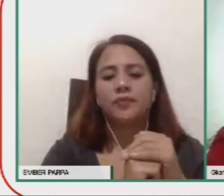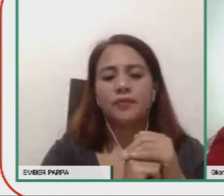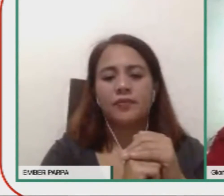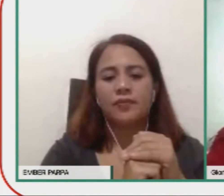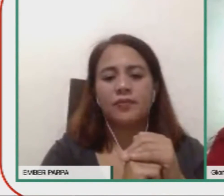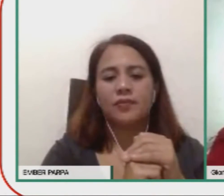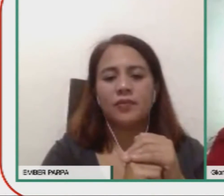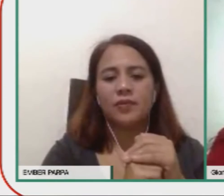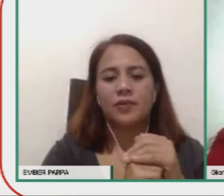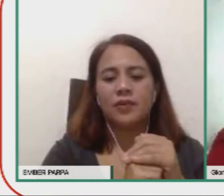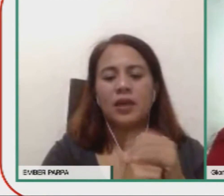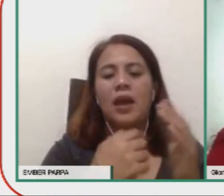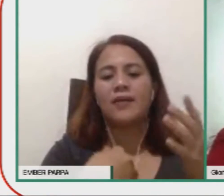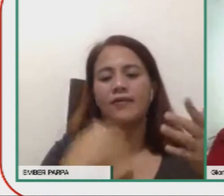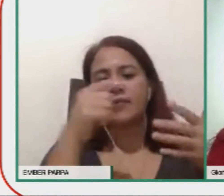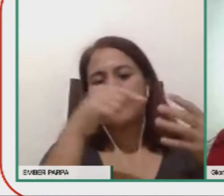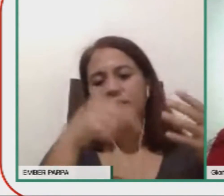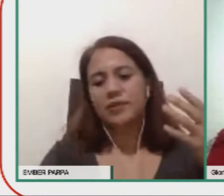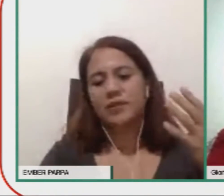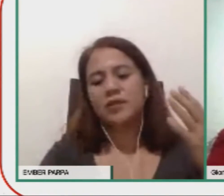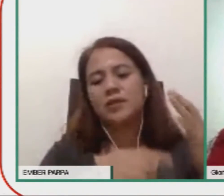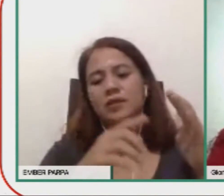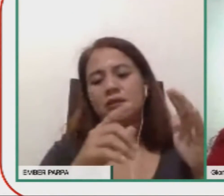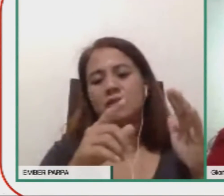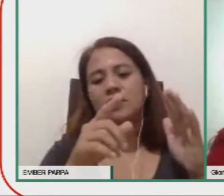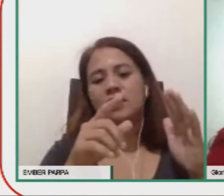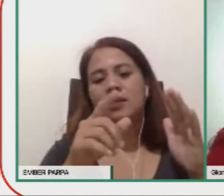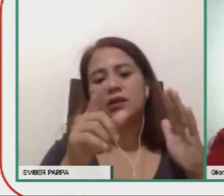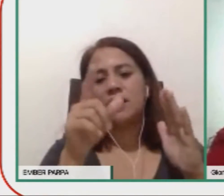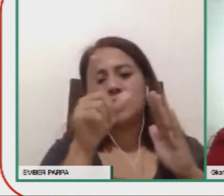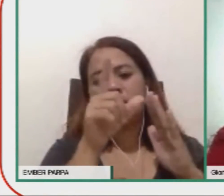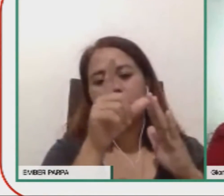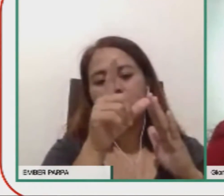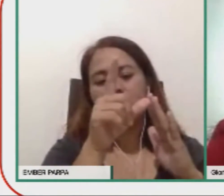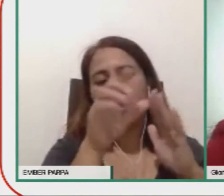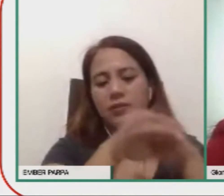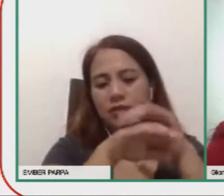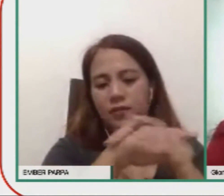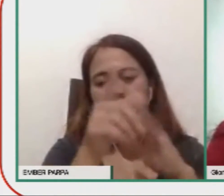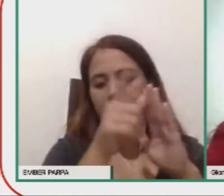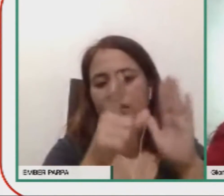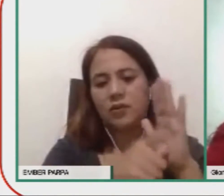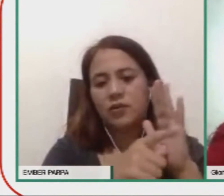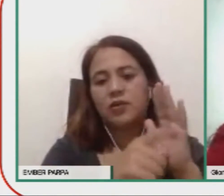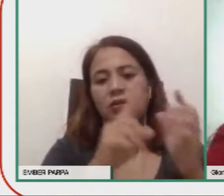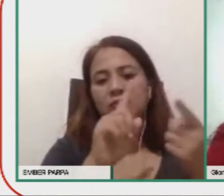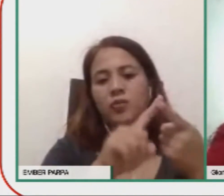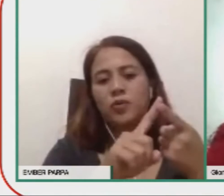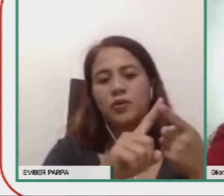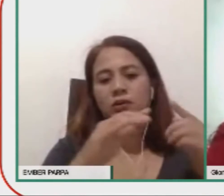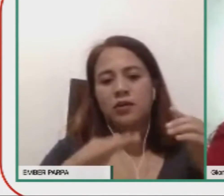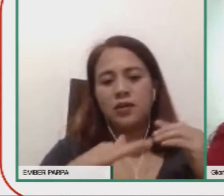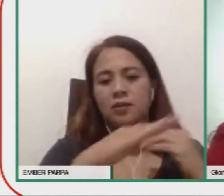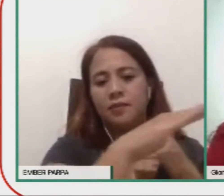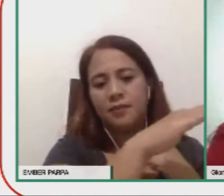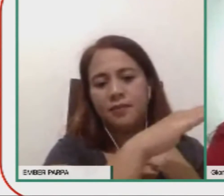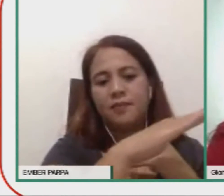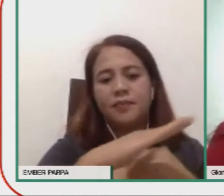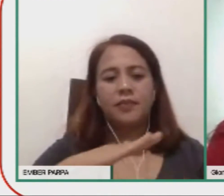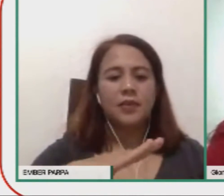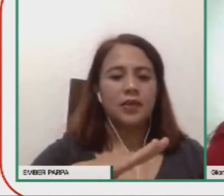there are list of accessibility law na nandito. Number one is yung